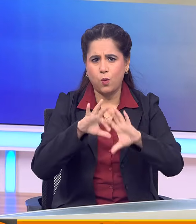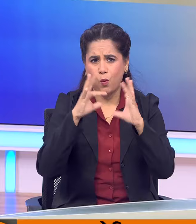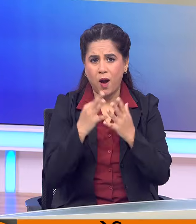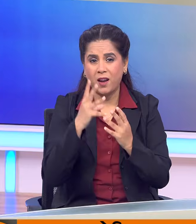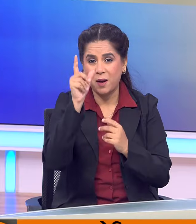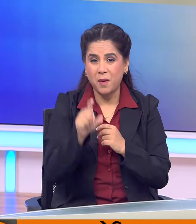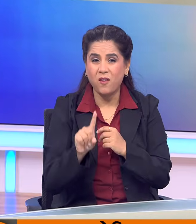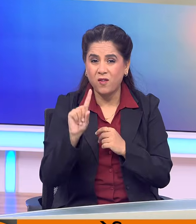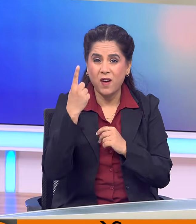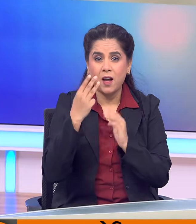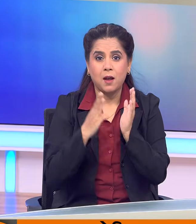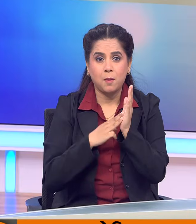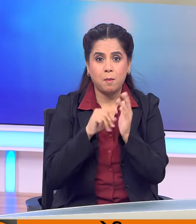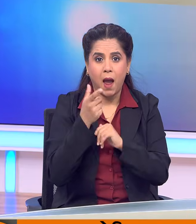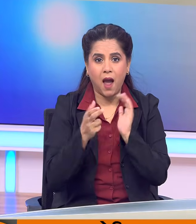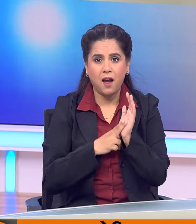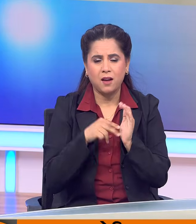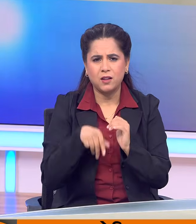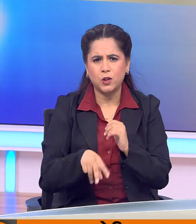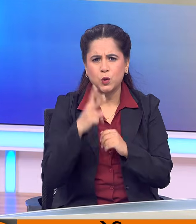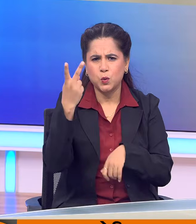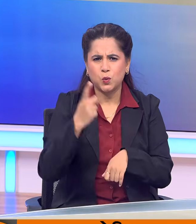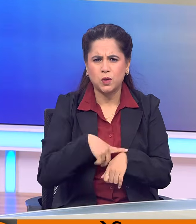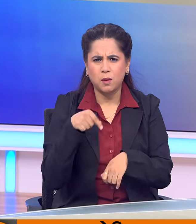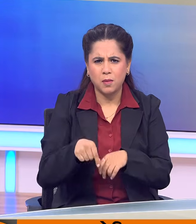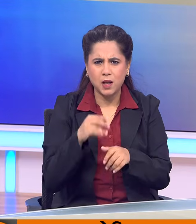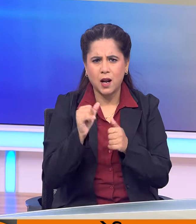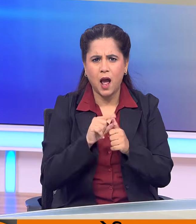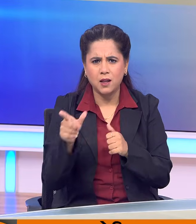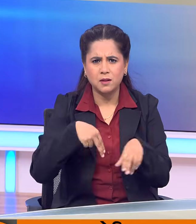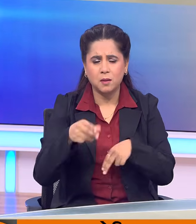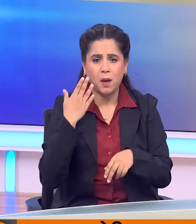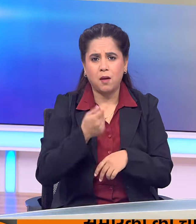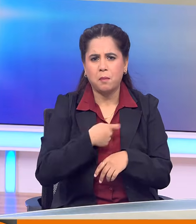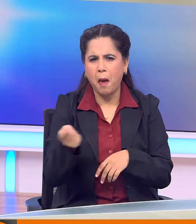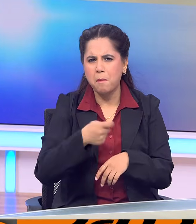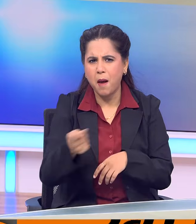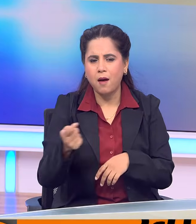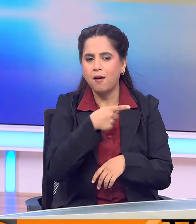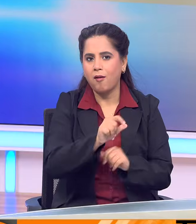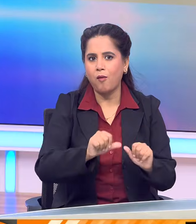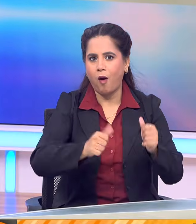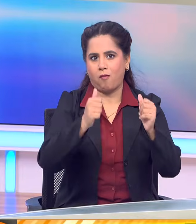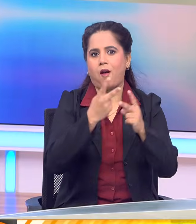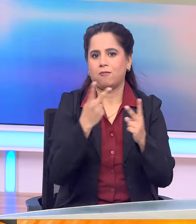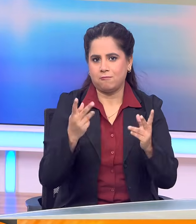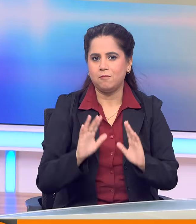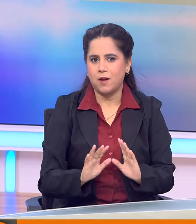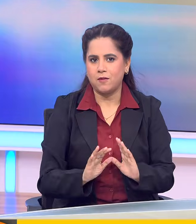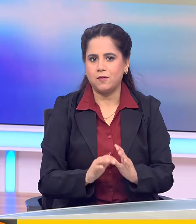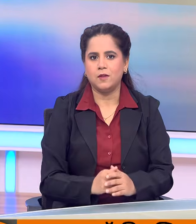1 मैग्नस कार्लसन को 2 बार क्लासिकल मुकाबलों में हराया।